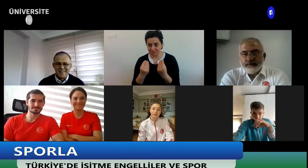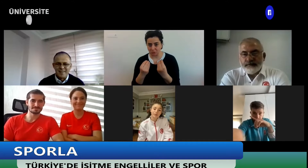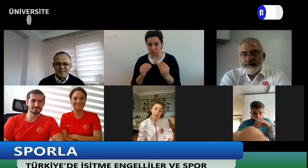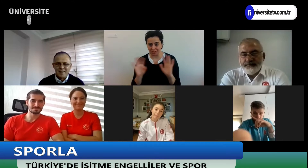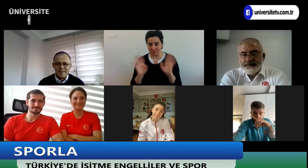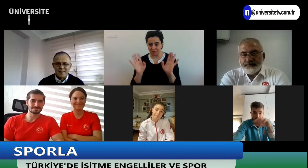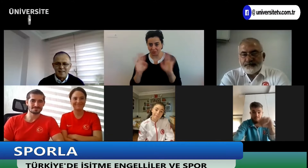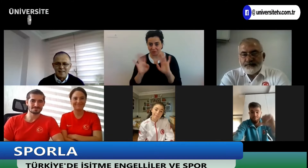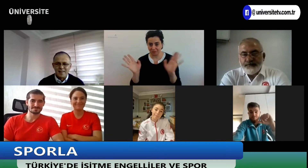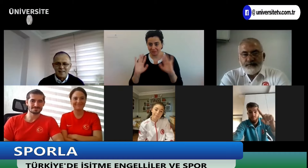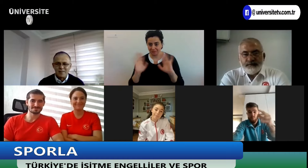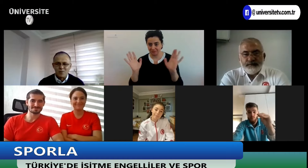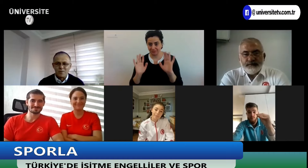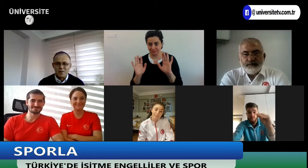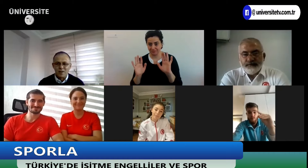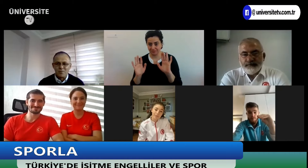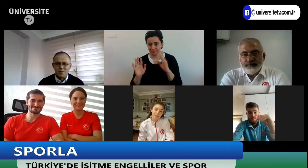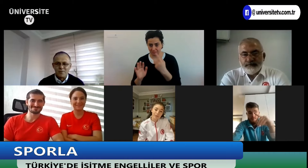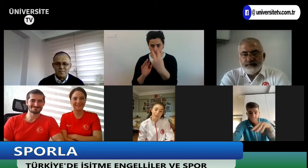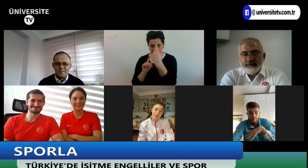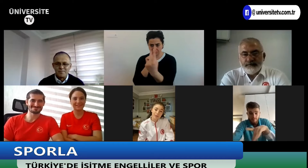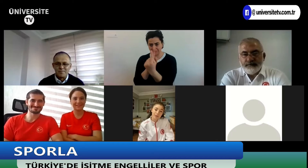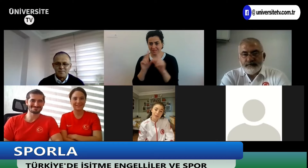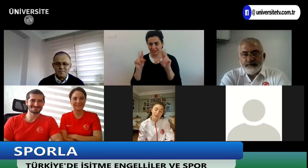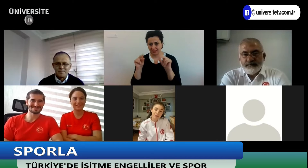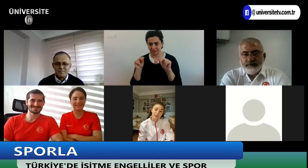göremiyor sanırım. Biz onu çok net görüyoruz ama. Evet, o bizi göremiyor.